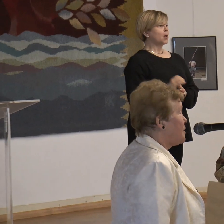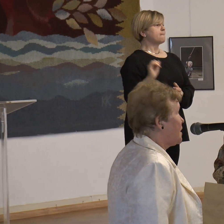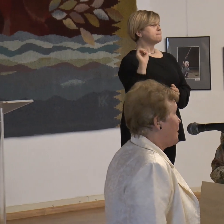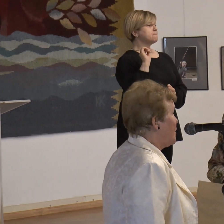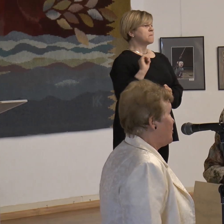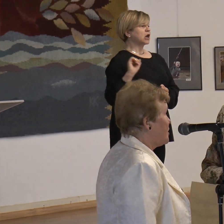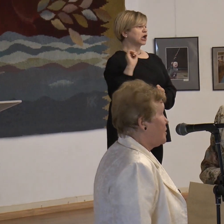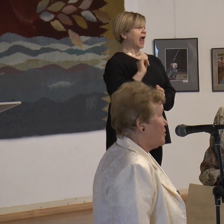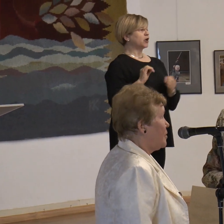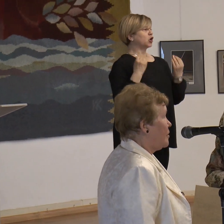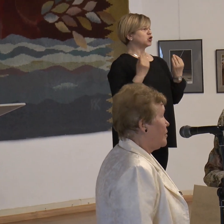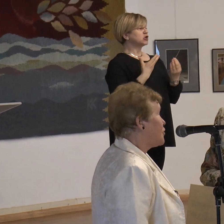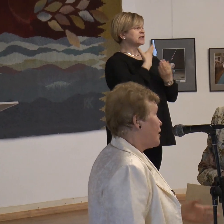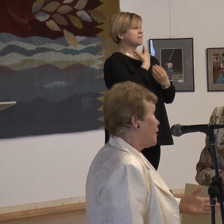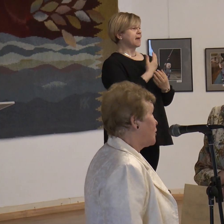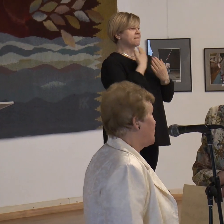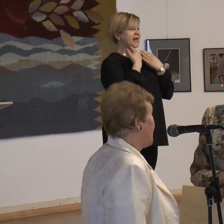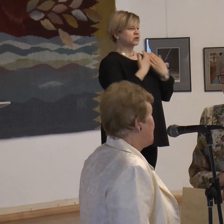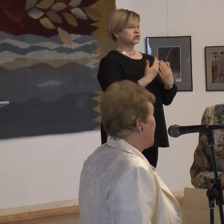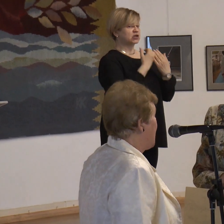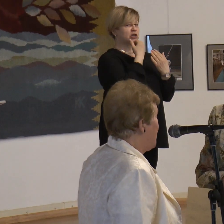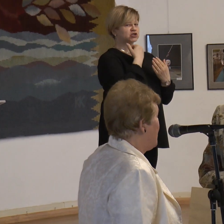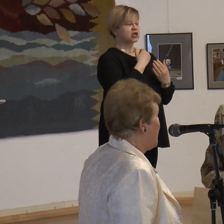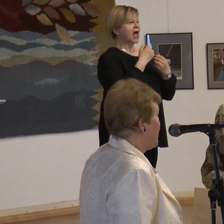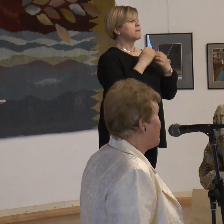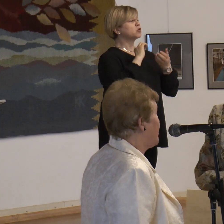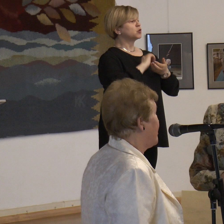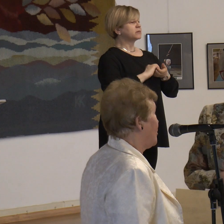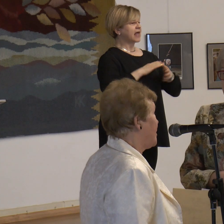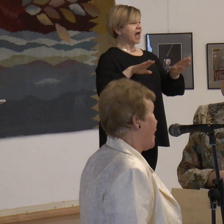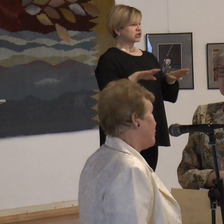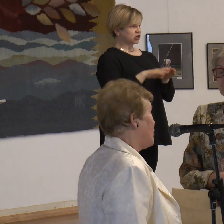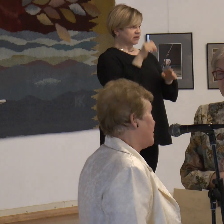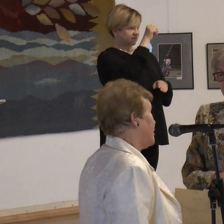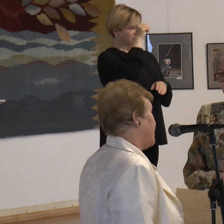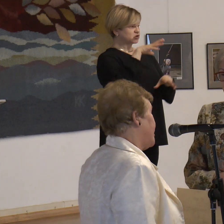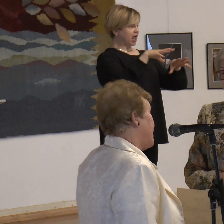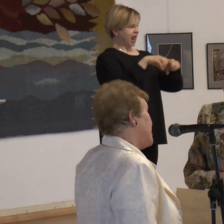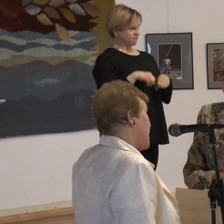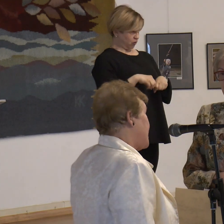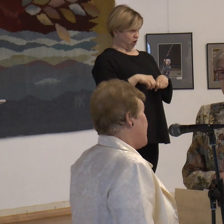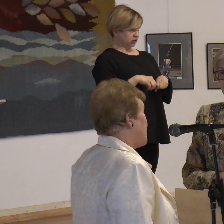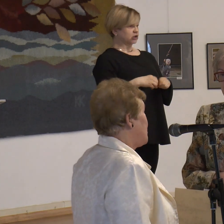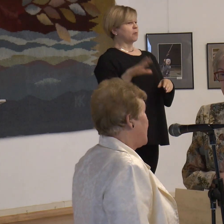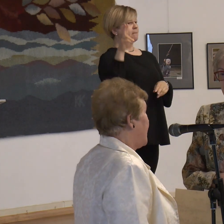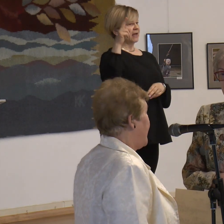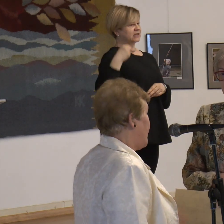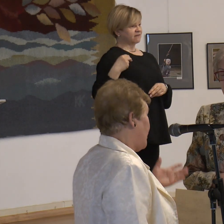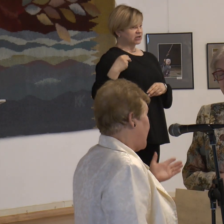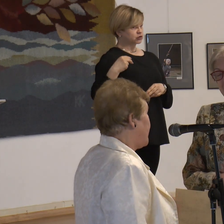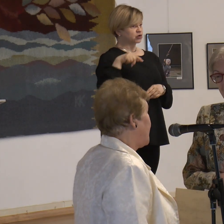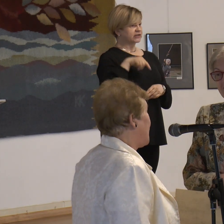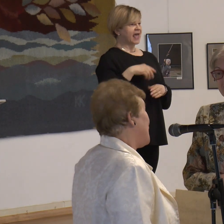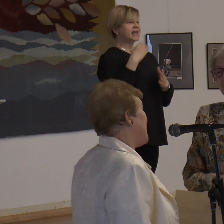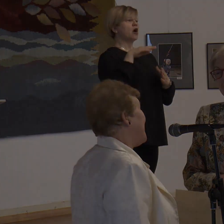Marikának nagyon szépen megköszönöm a saját kultársai nevében is, hogy elfogadtad a meghívásunkat erre